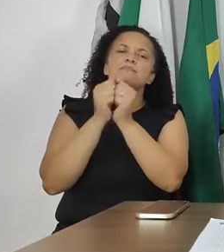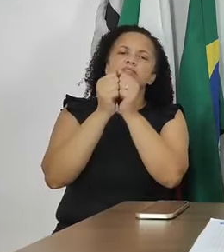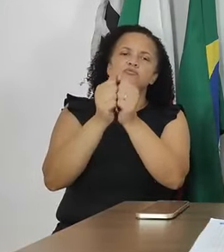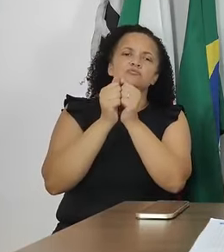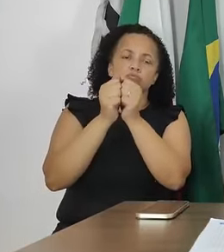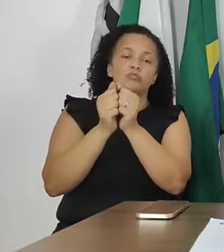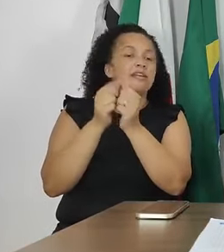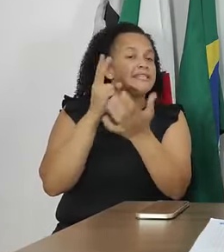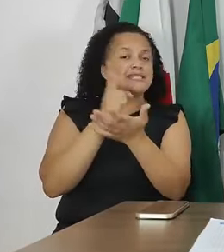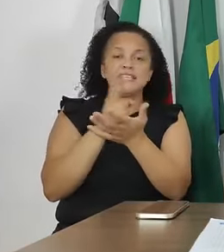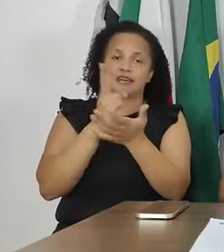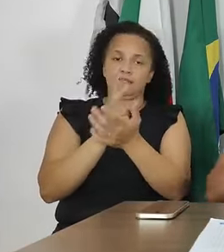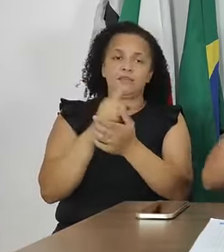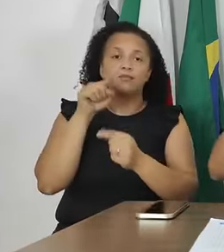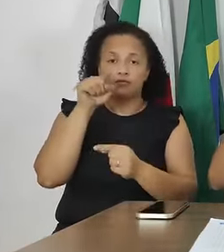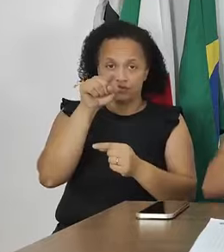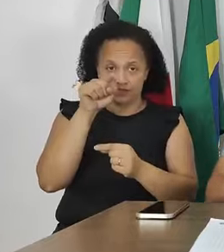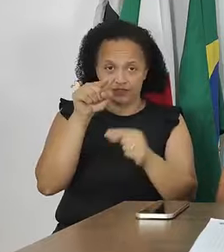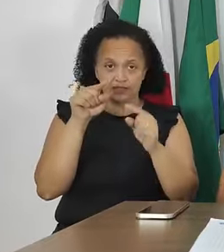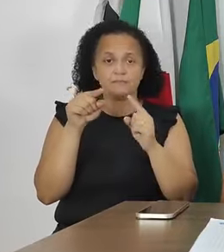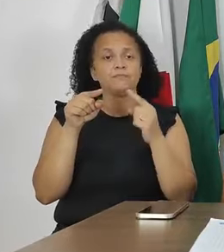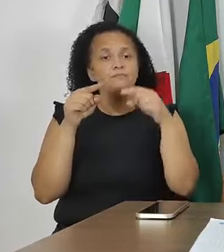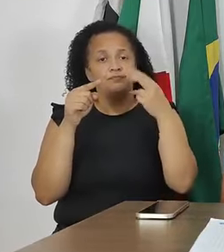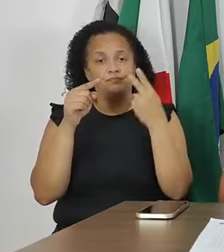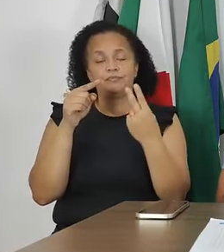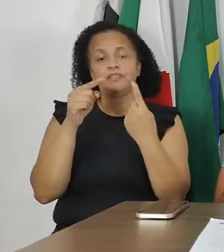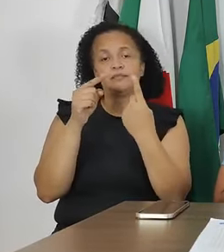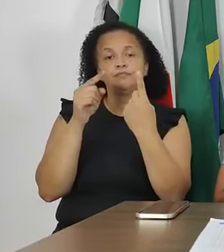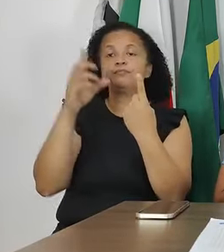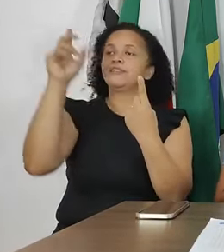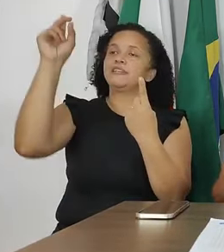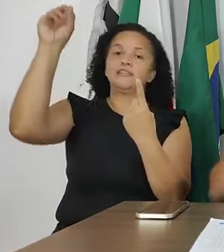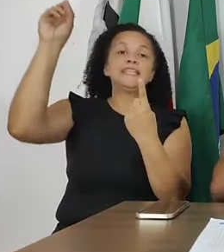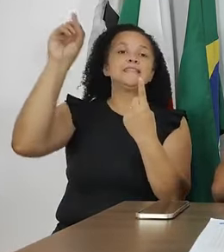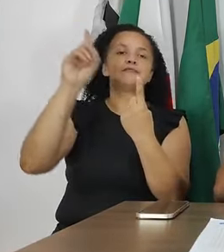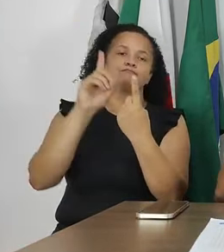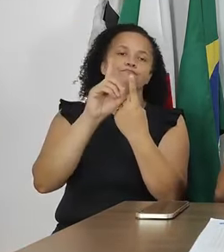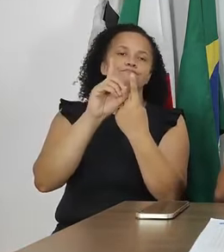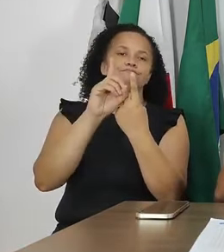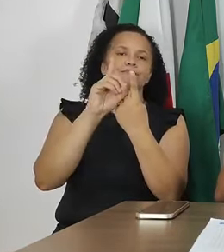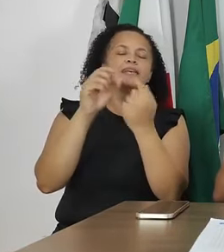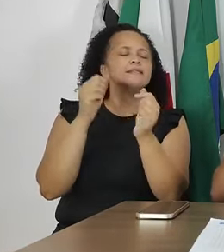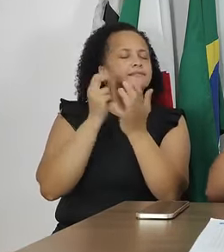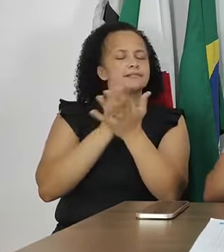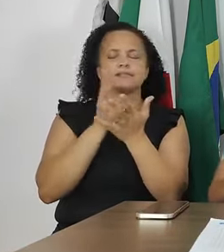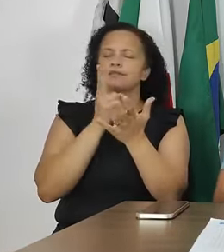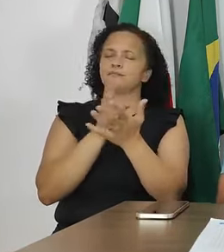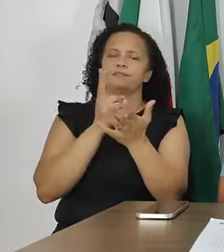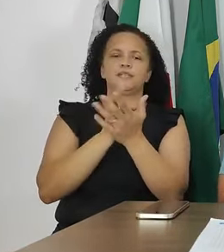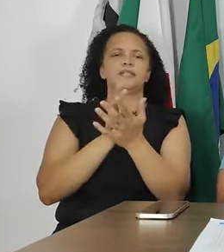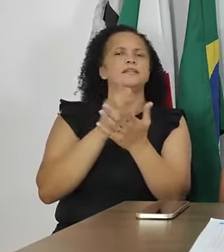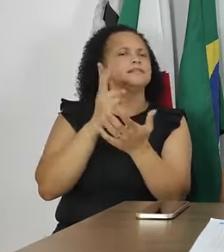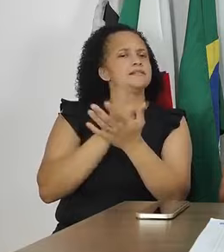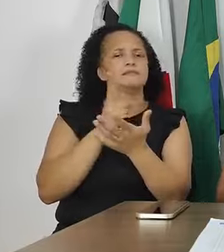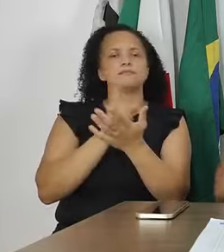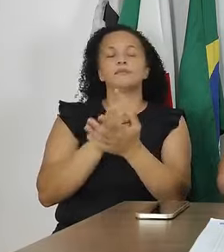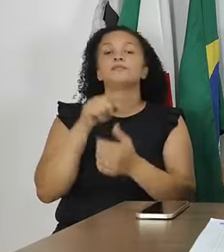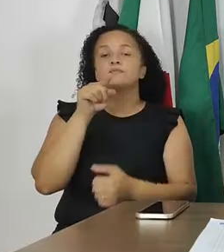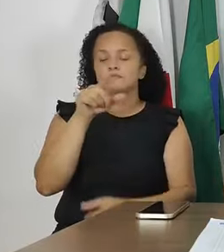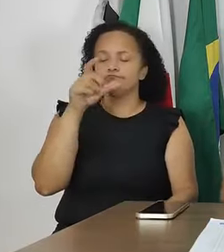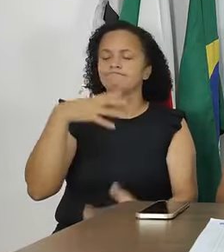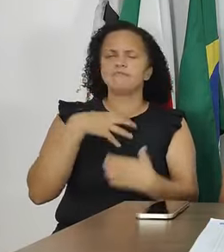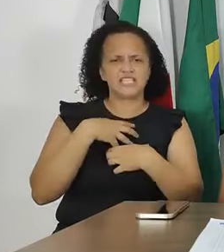está comigo, o Senhor está com você. Qual é a consciência que você tem desse Deus presente? Tem